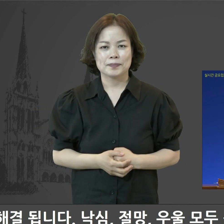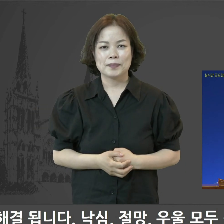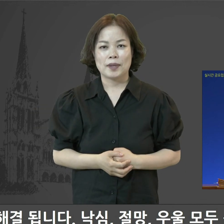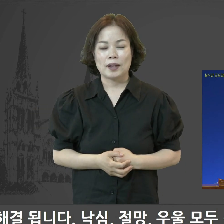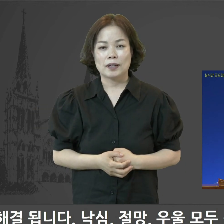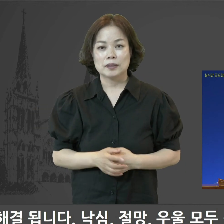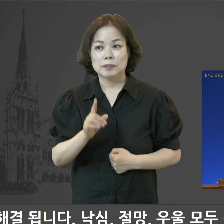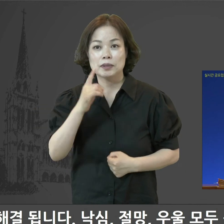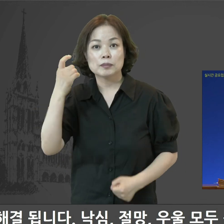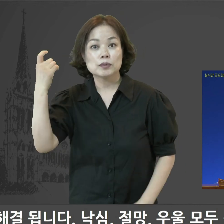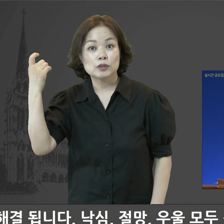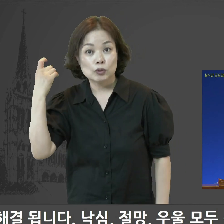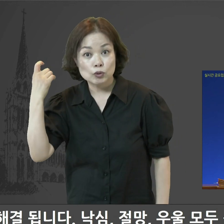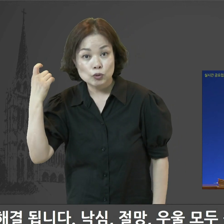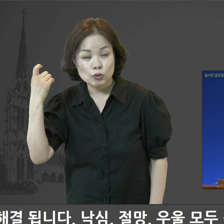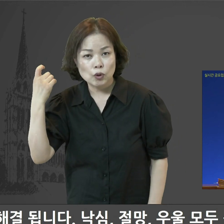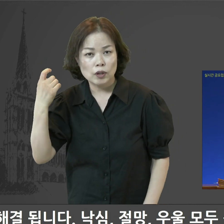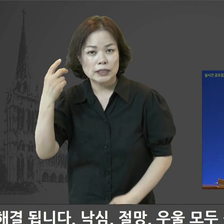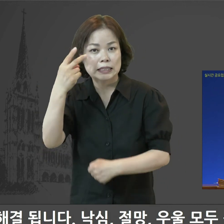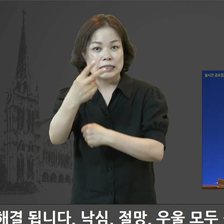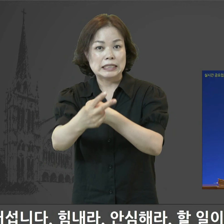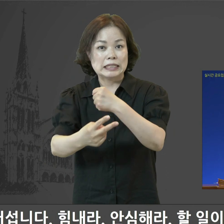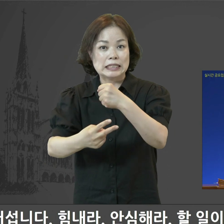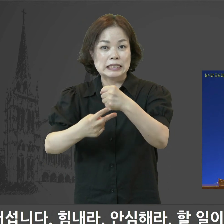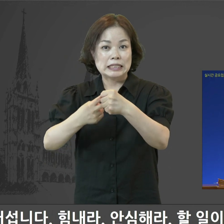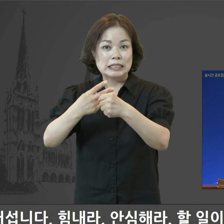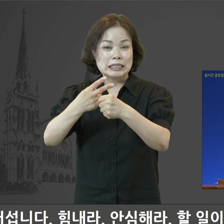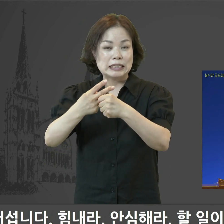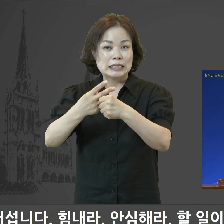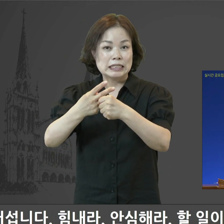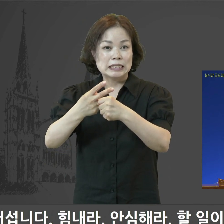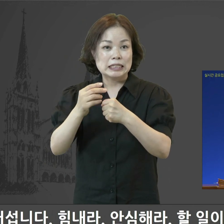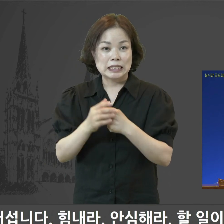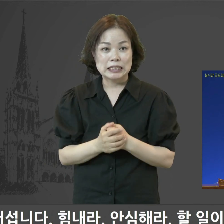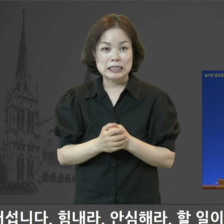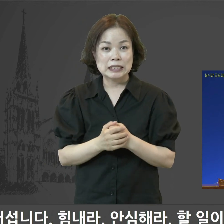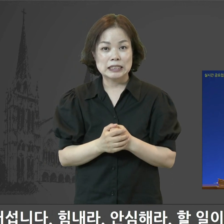듣고 2년 더 이 지리한